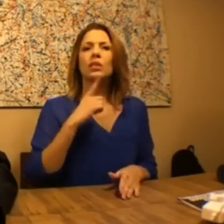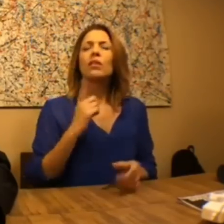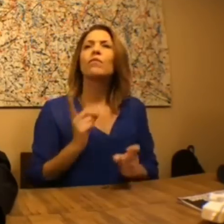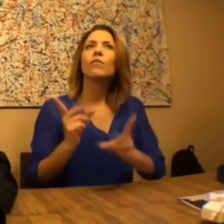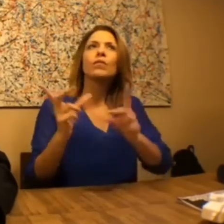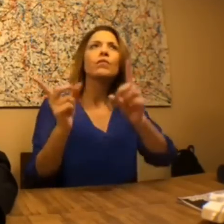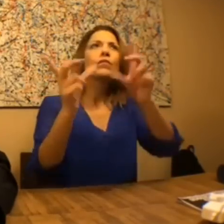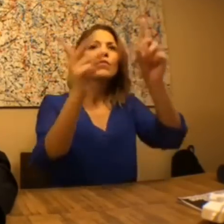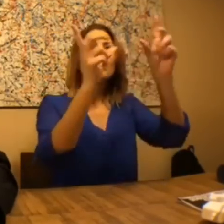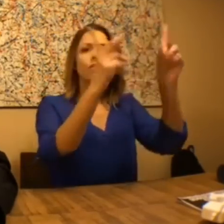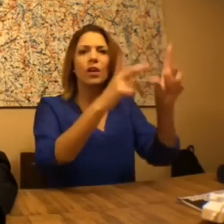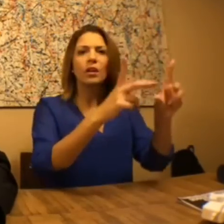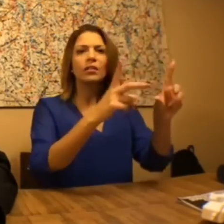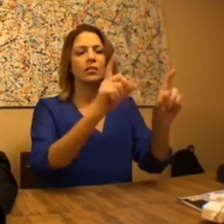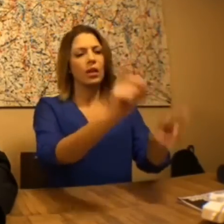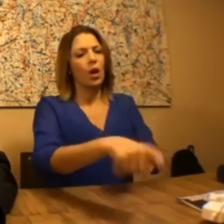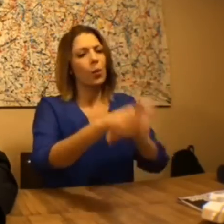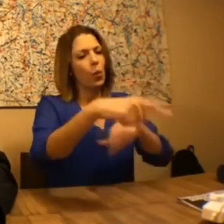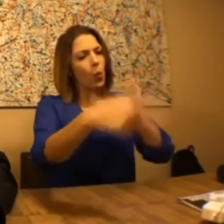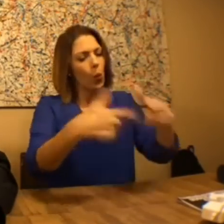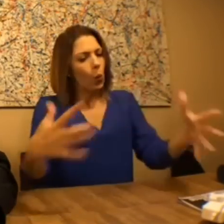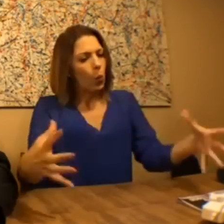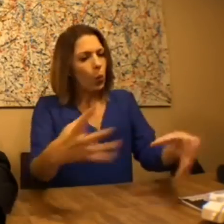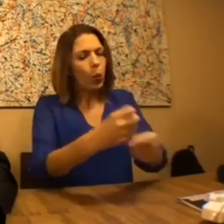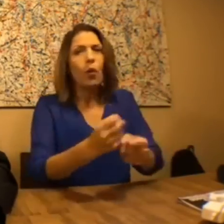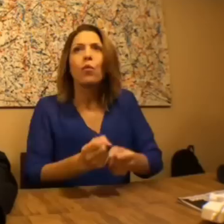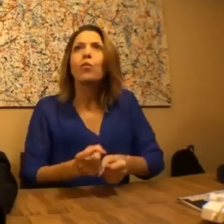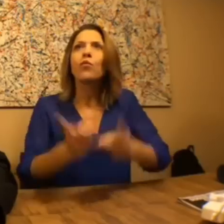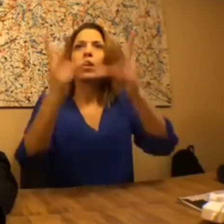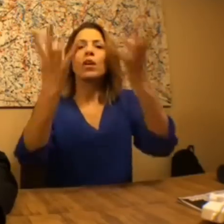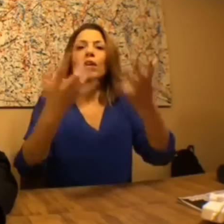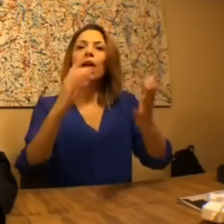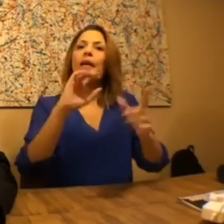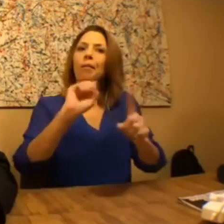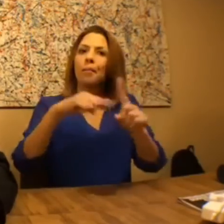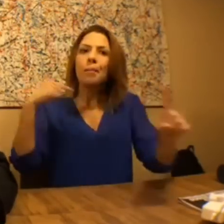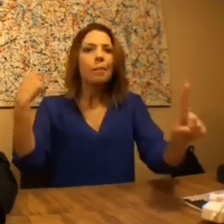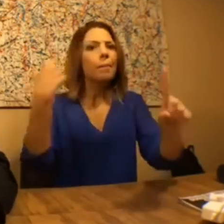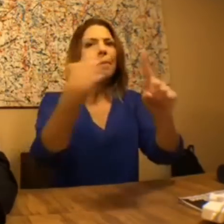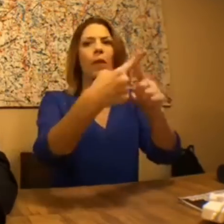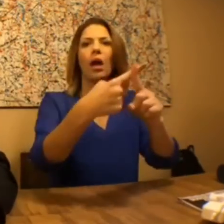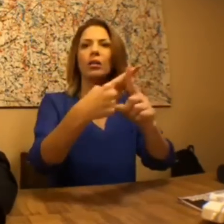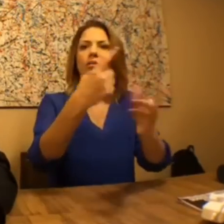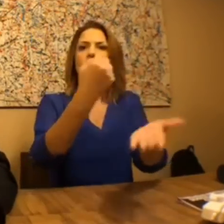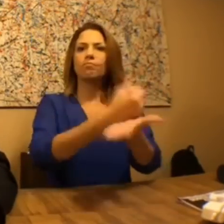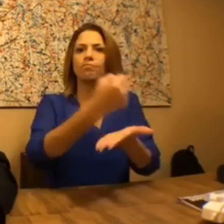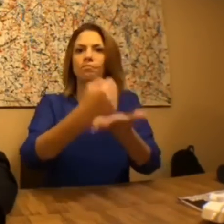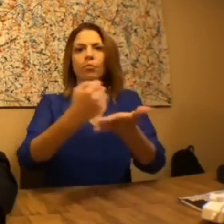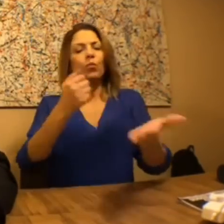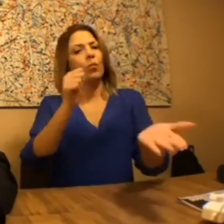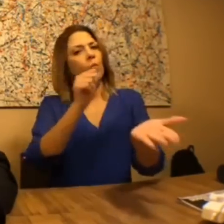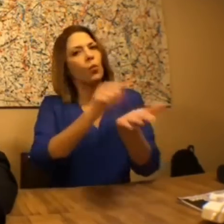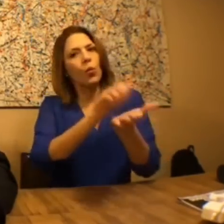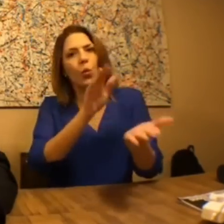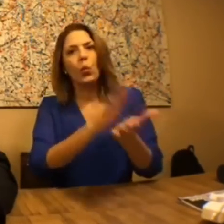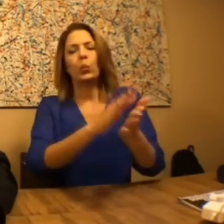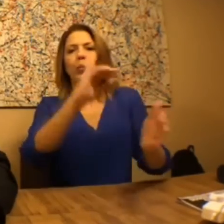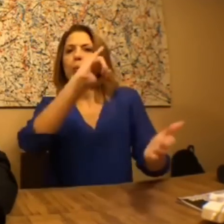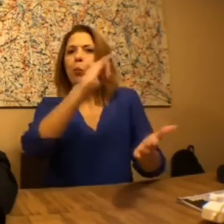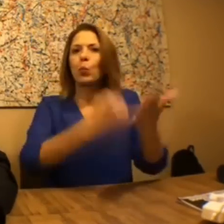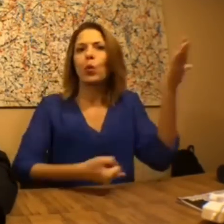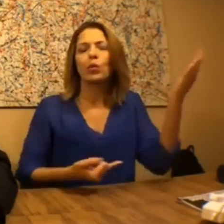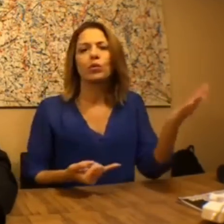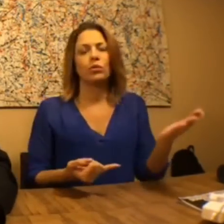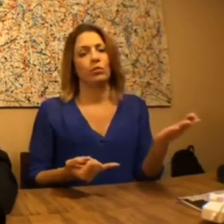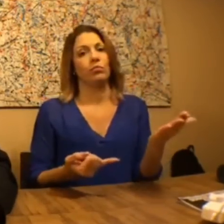imposto a mais de exportação. Bem, logicamente, o que nós produzimos vai